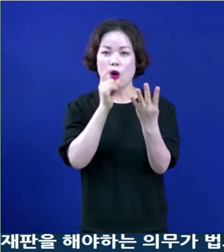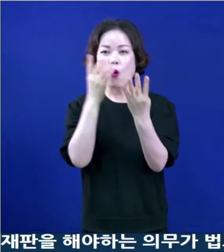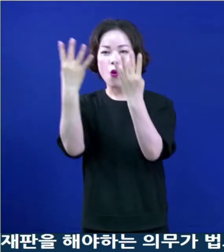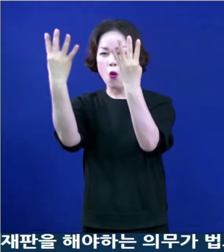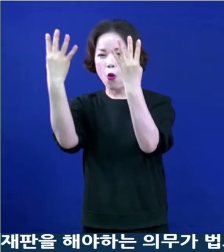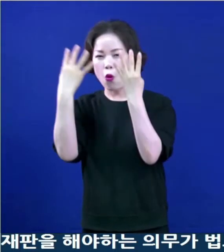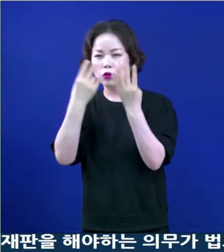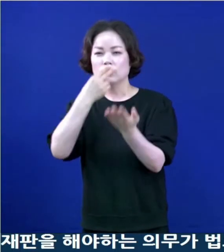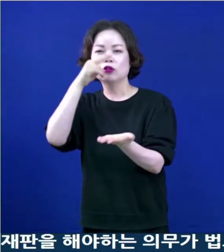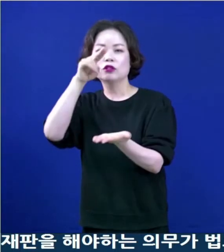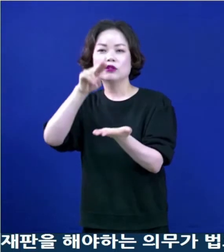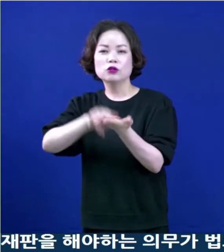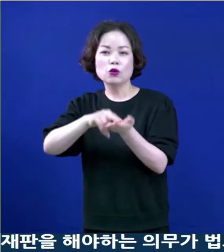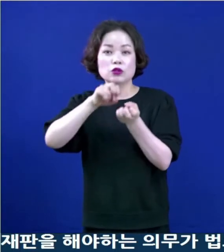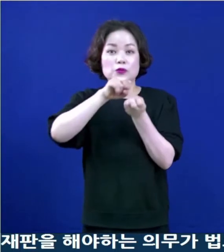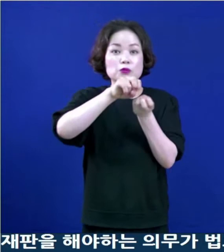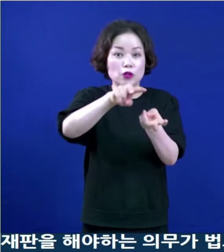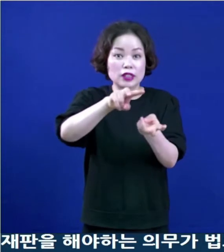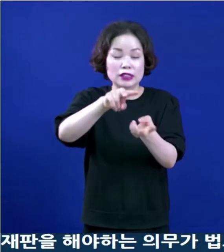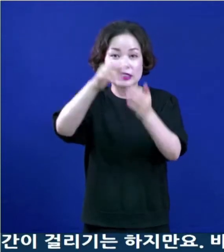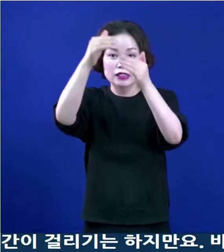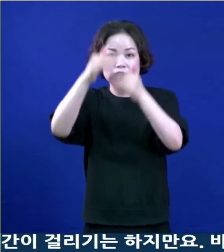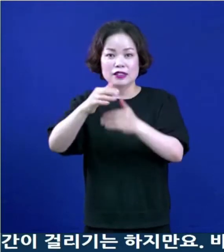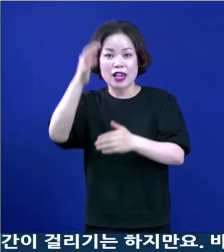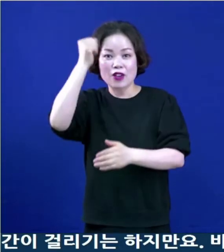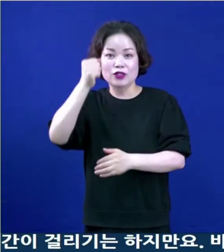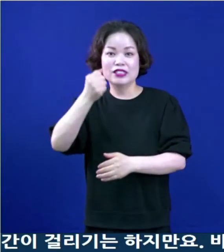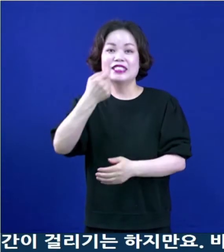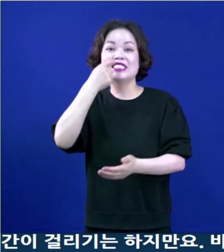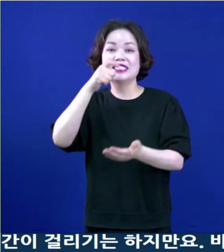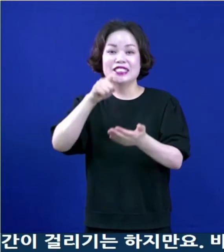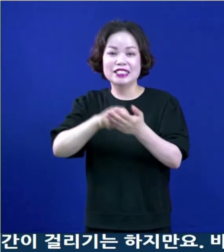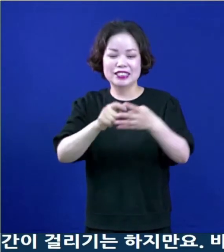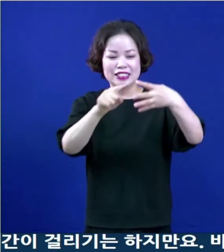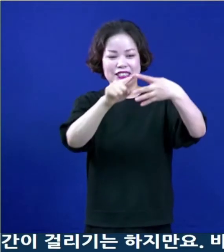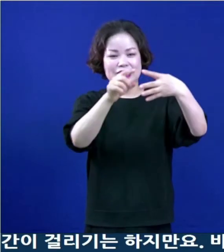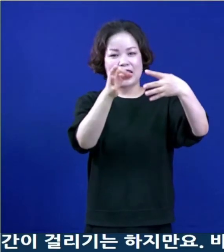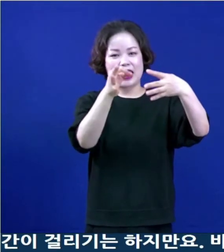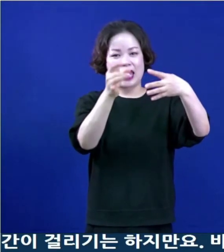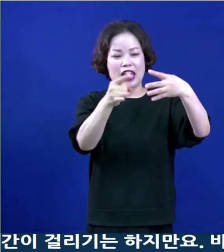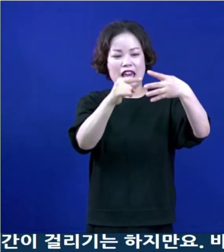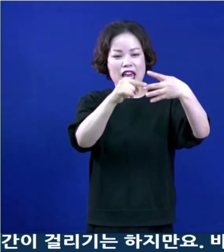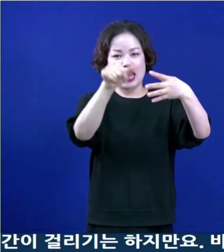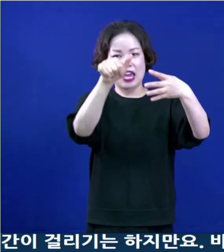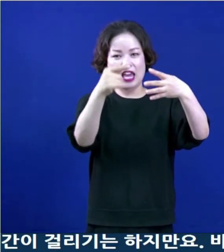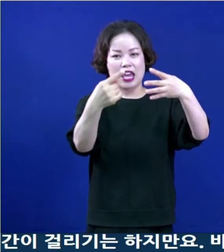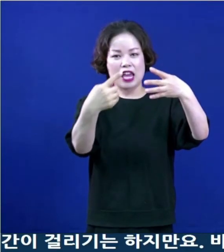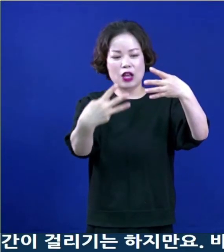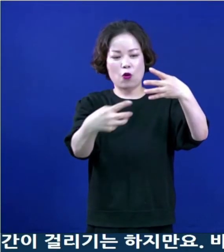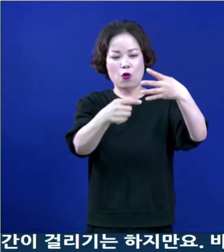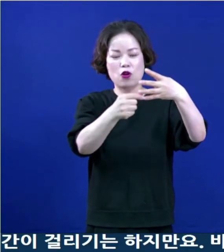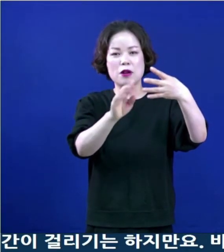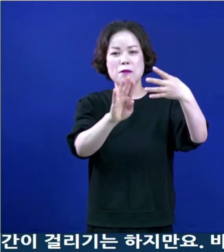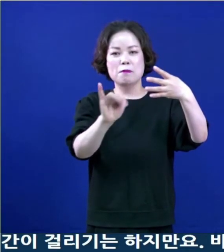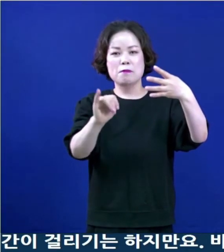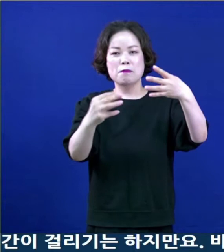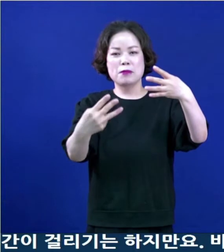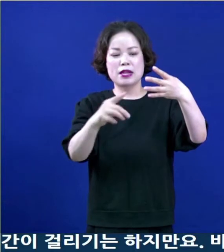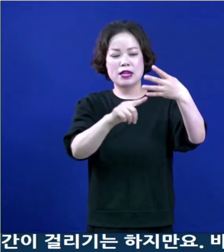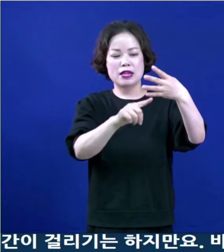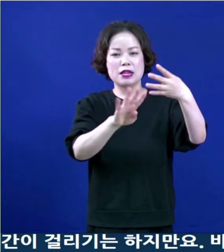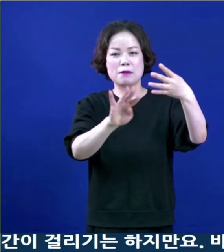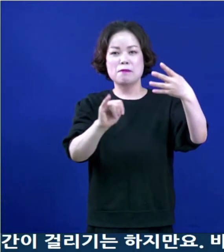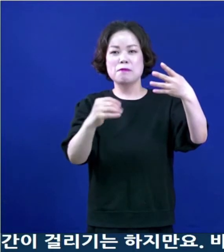옥중서신이라 알려진 편지들이죠. 외우기가 쉽습니다. 애골빌빌. 이 빌빌 때문에